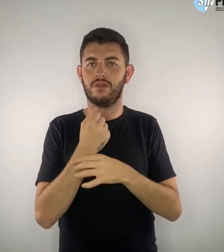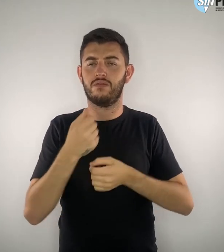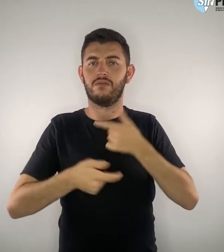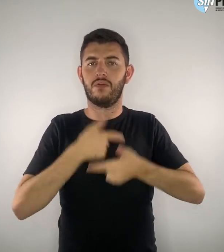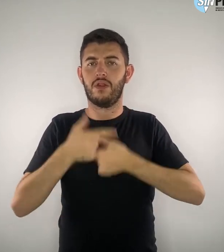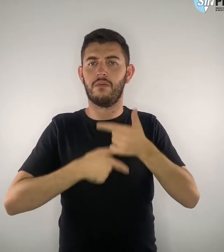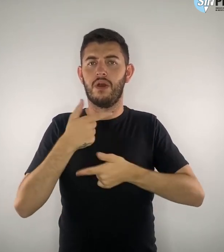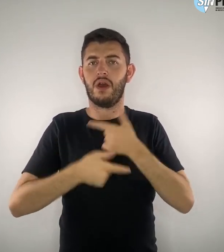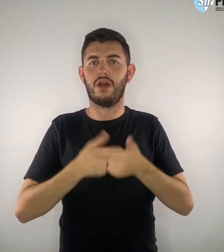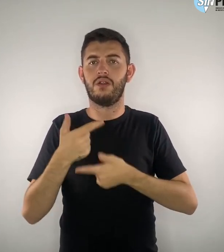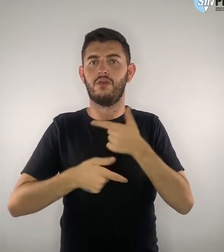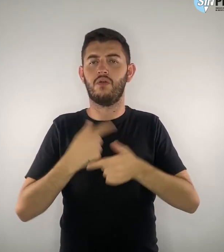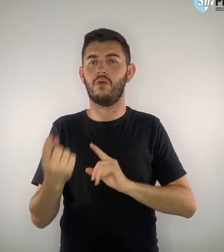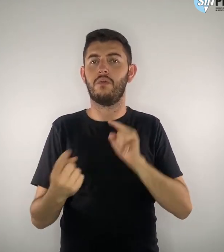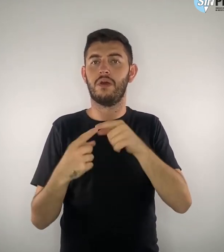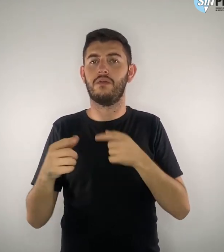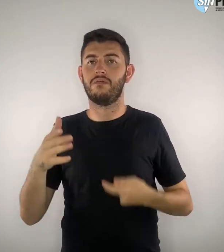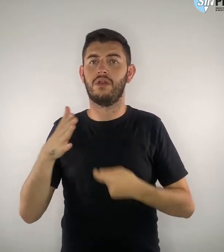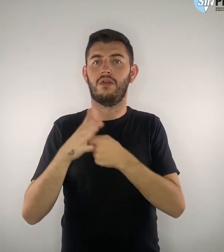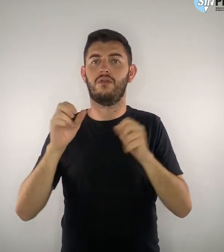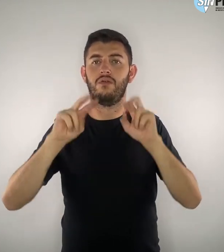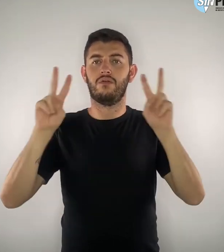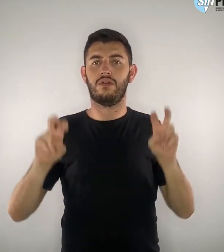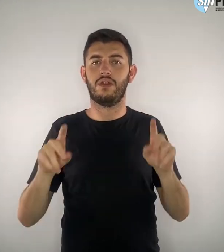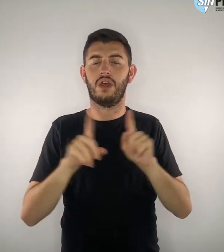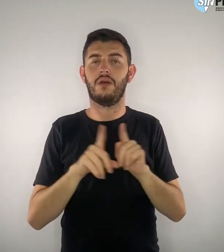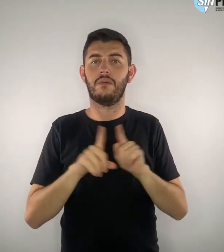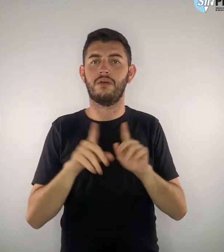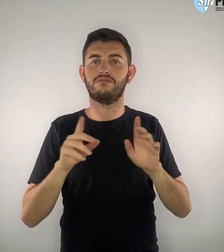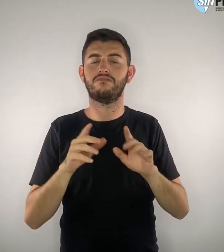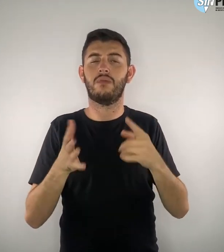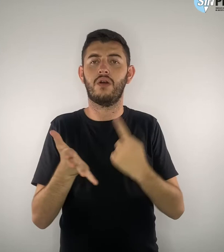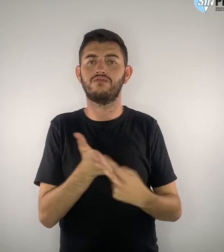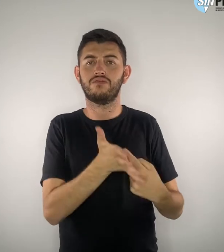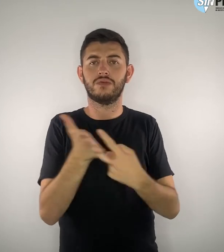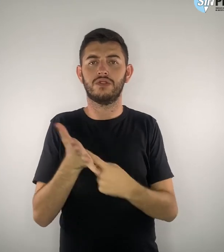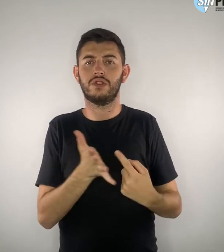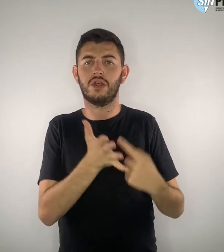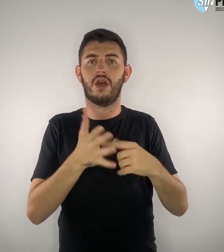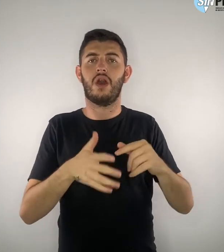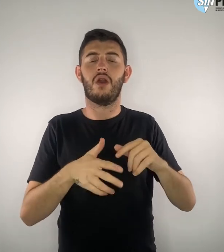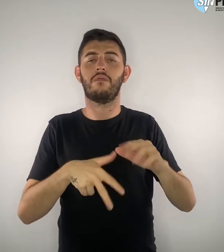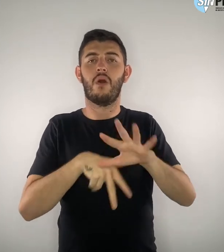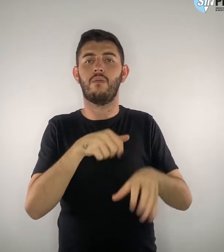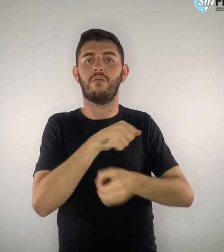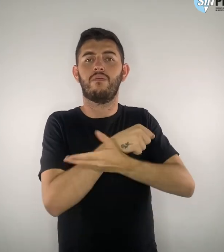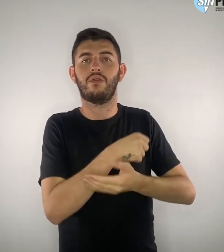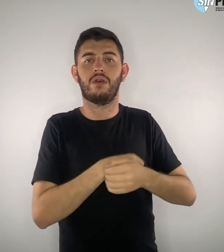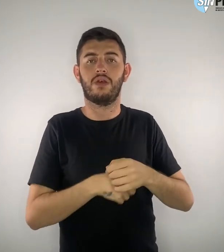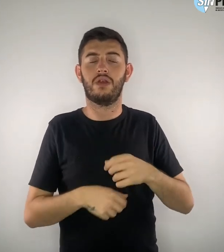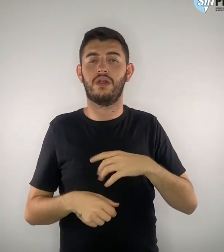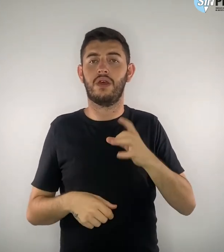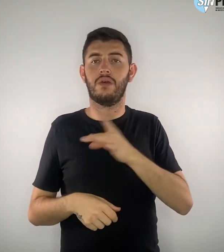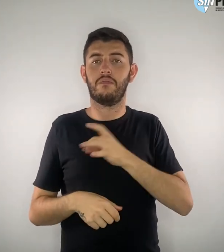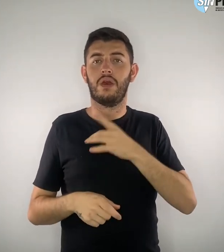para fazer uma denúncia sobre um esquema de corrupção, por exemplo, sem temer ser perseguido ou